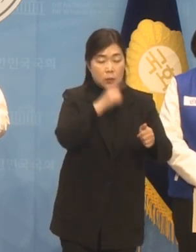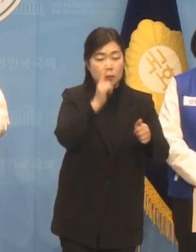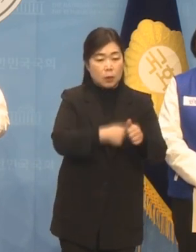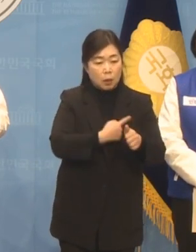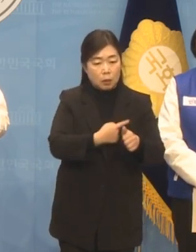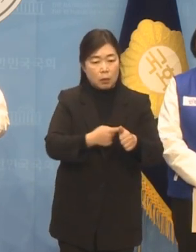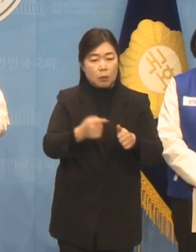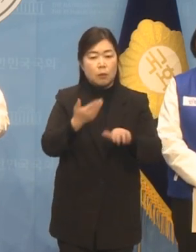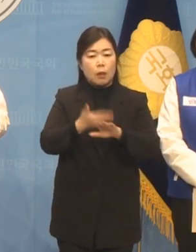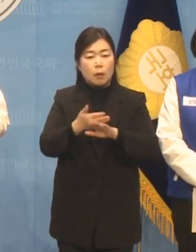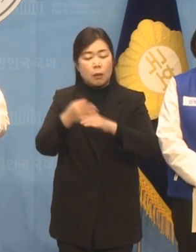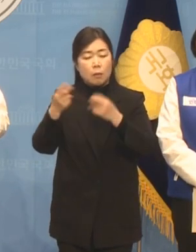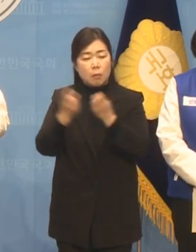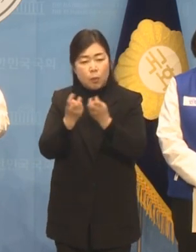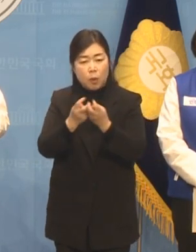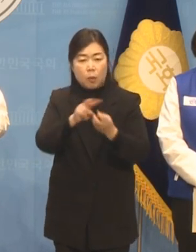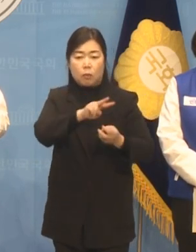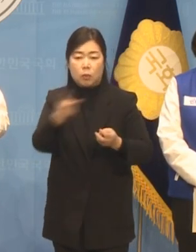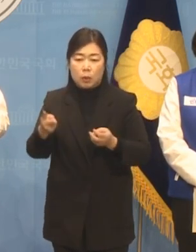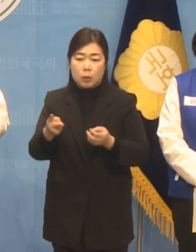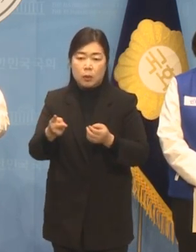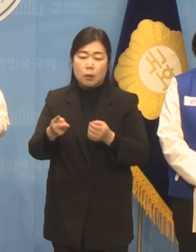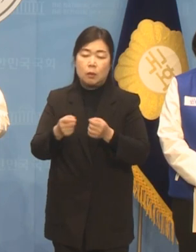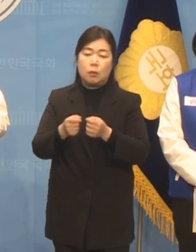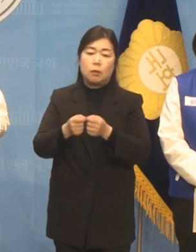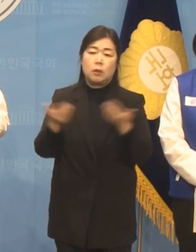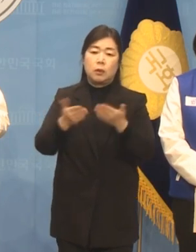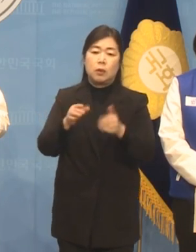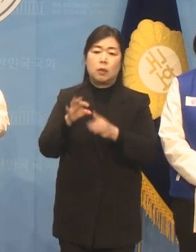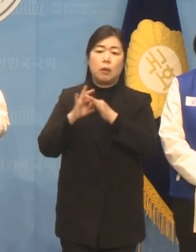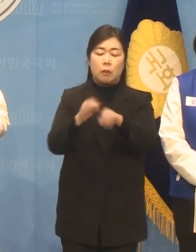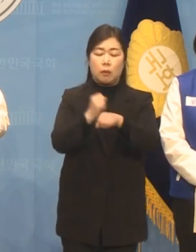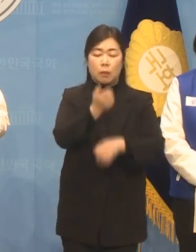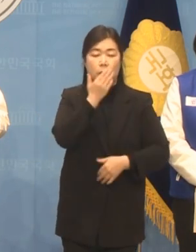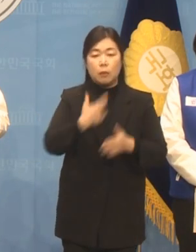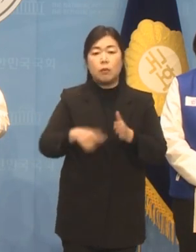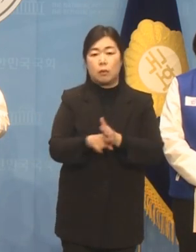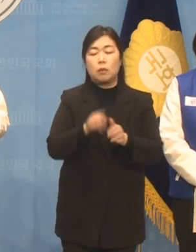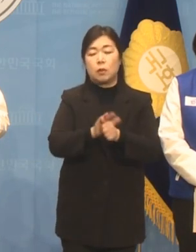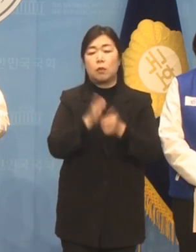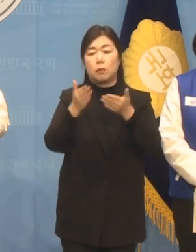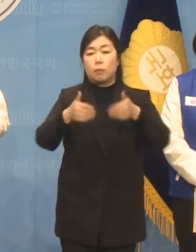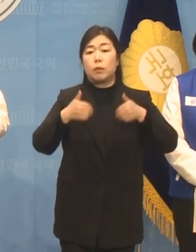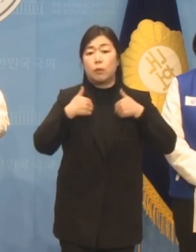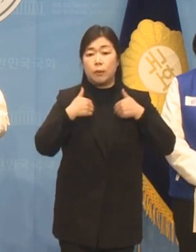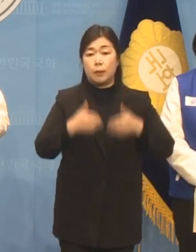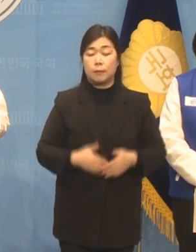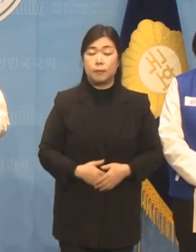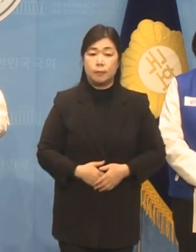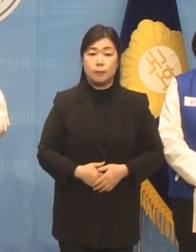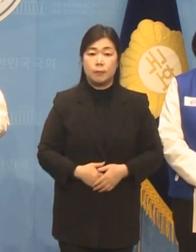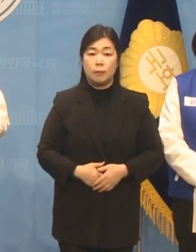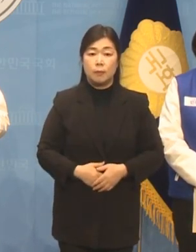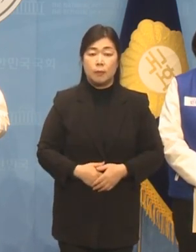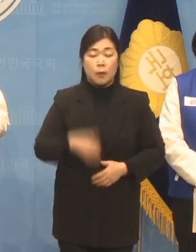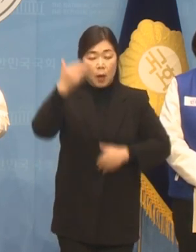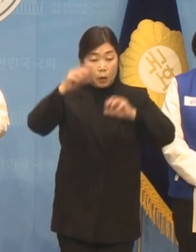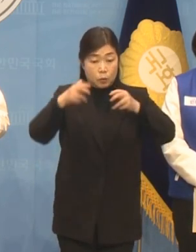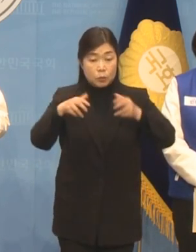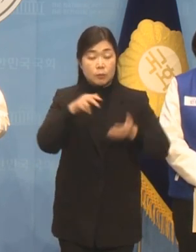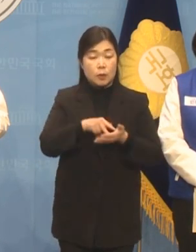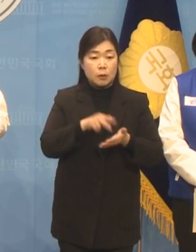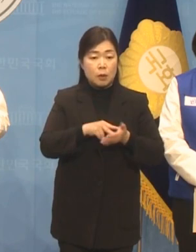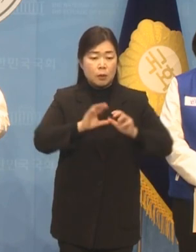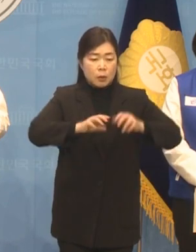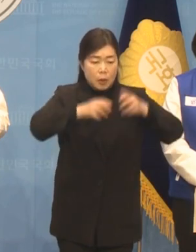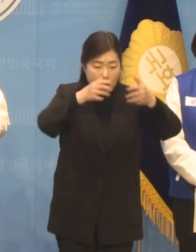국내 완성차 업체가 전기차 제품 개발, 해외 시장 진출 등에서 큰 성과를 내며 글로벌 선두권으로